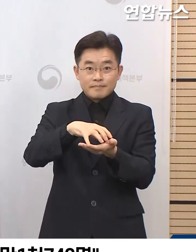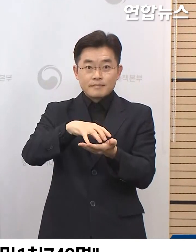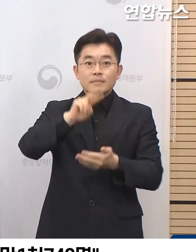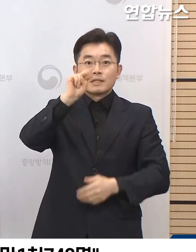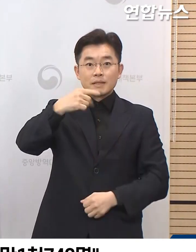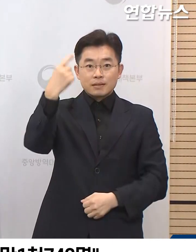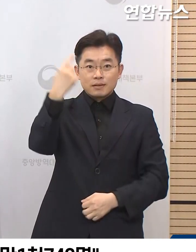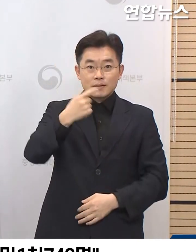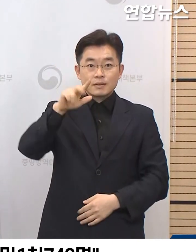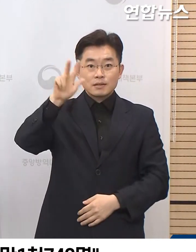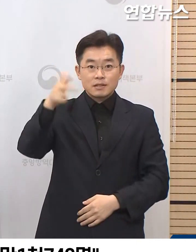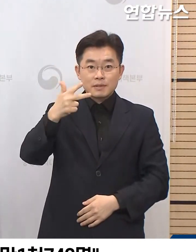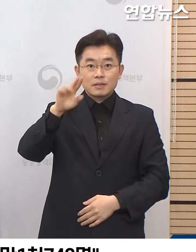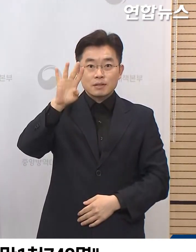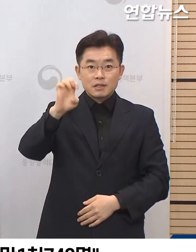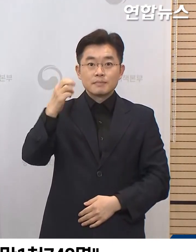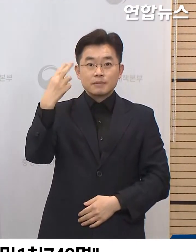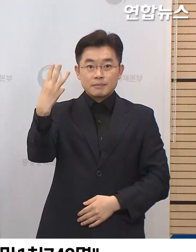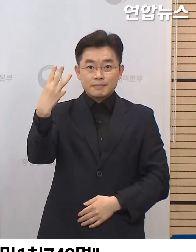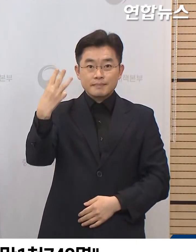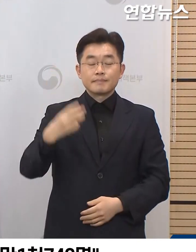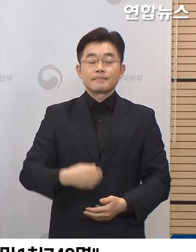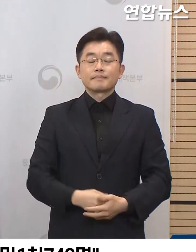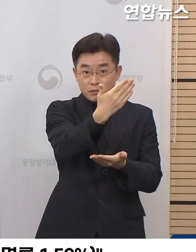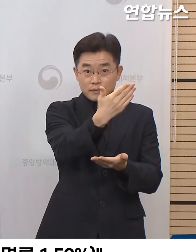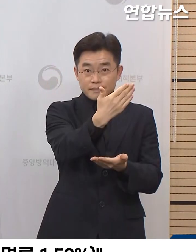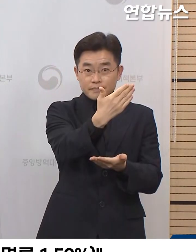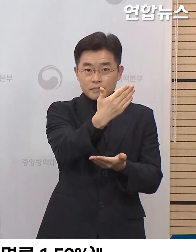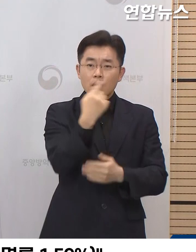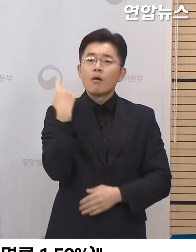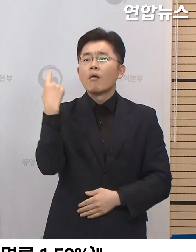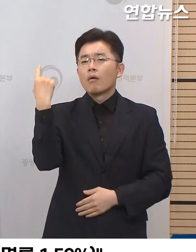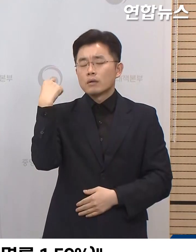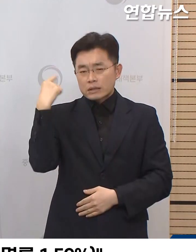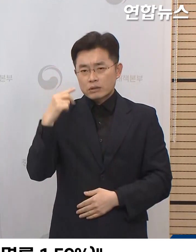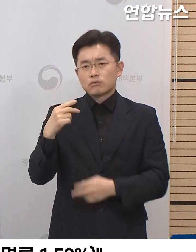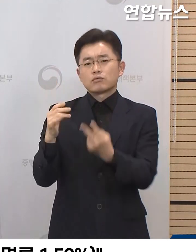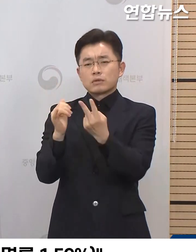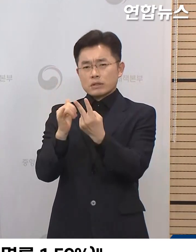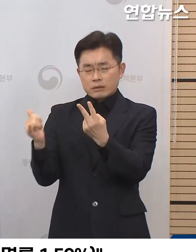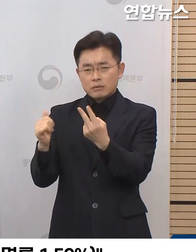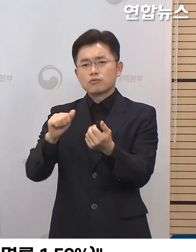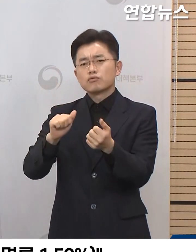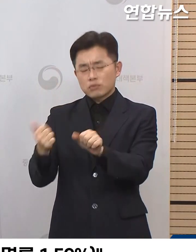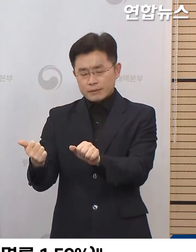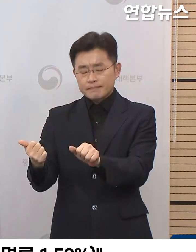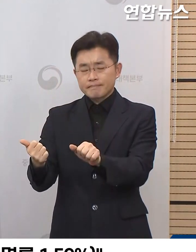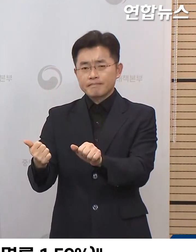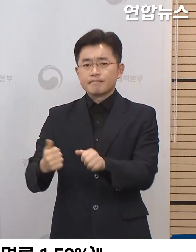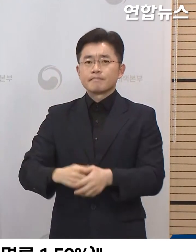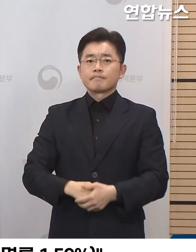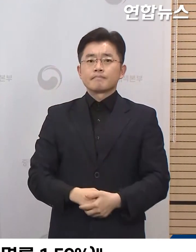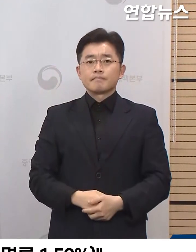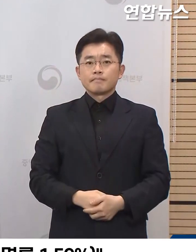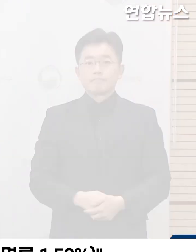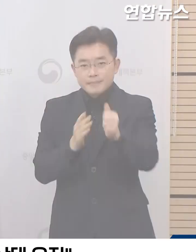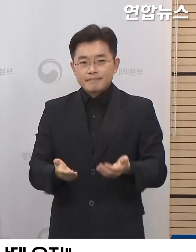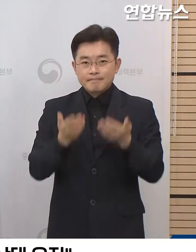이만 1,743 명 입니다 어제는 사망자가 2명 발생하였습니다